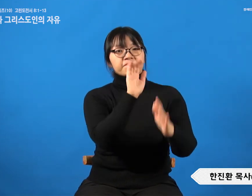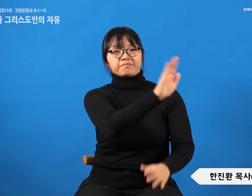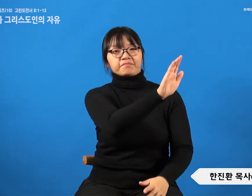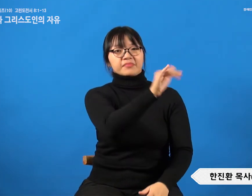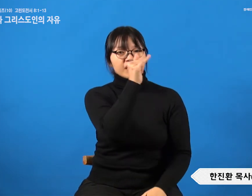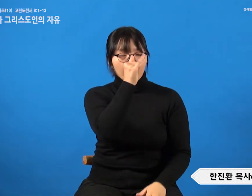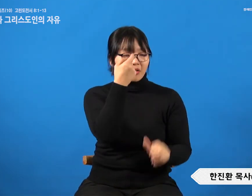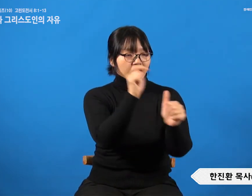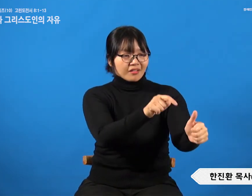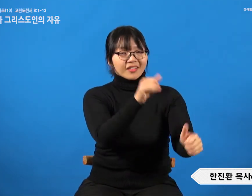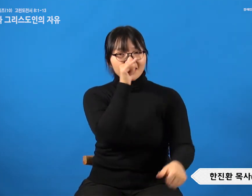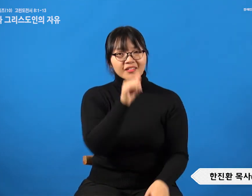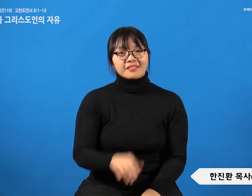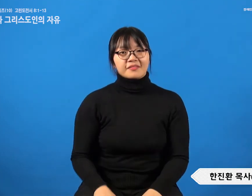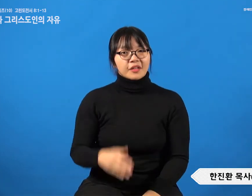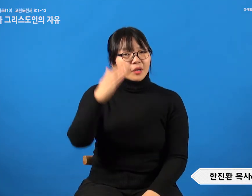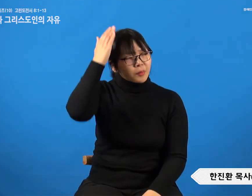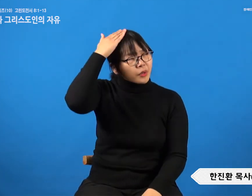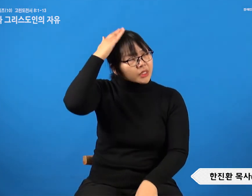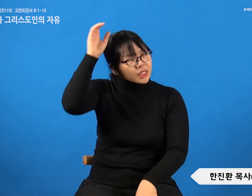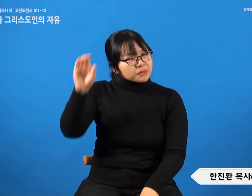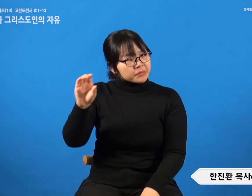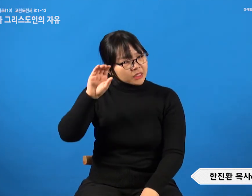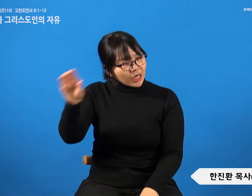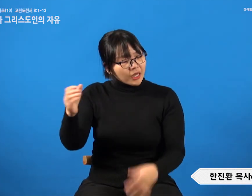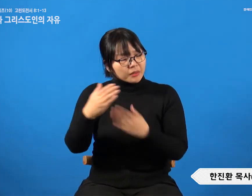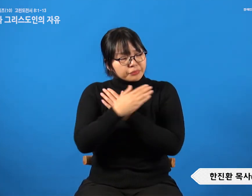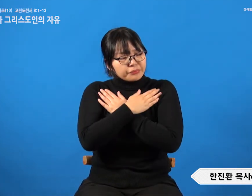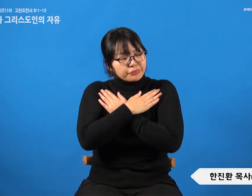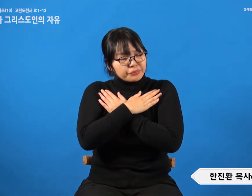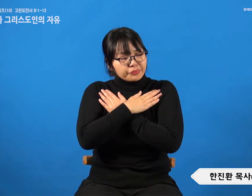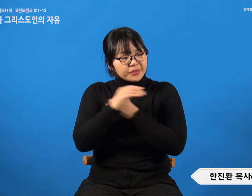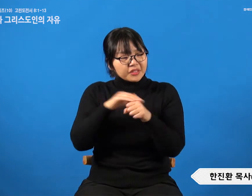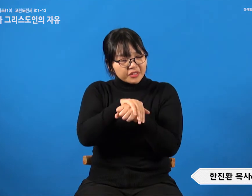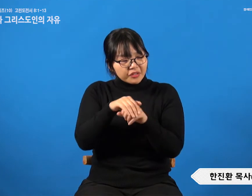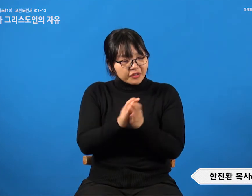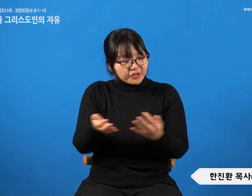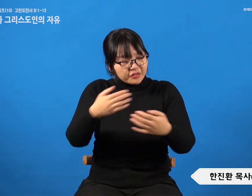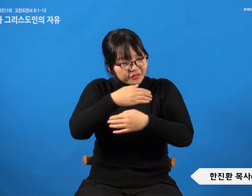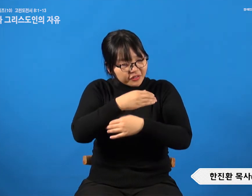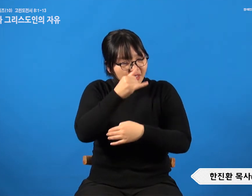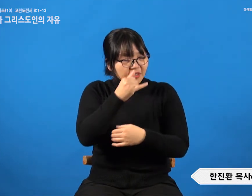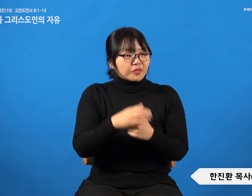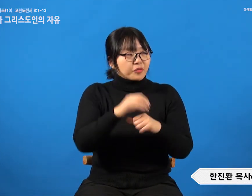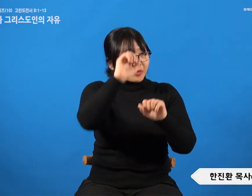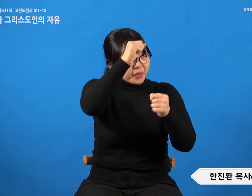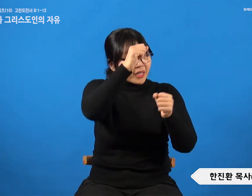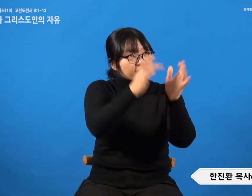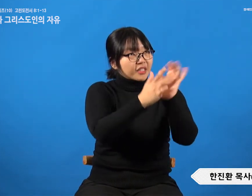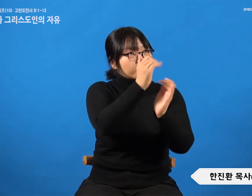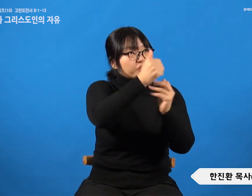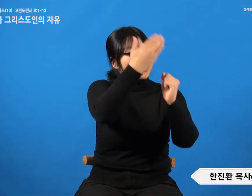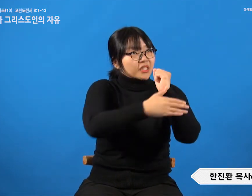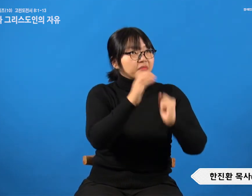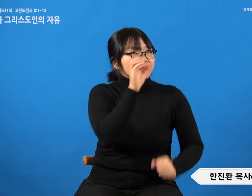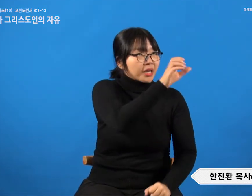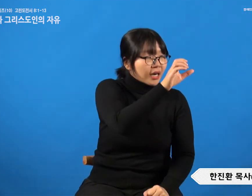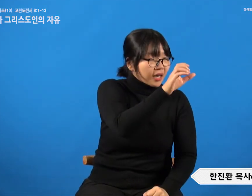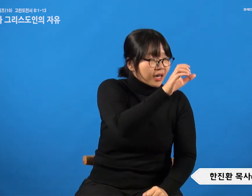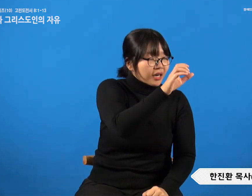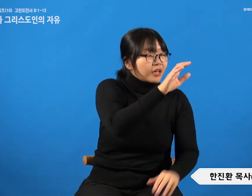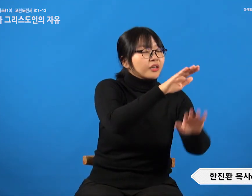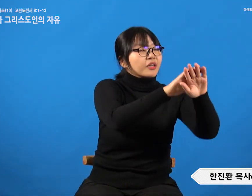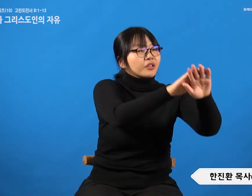걸어 놓으세요. 머리에는 십자가, 가슴에는 성경책, 발치에는 예수님 사진.